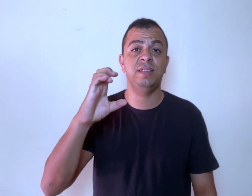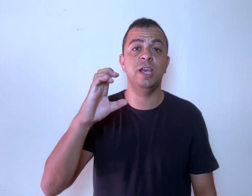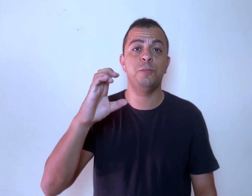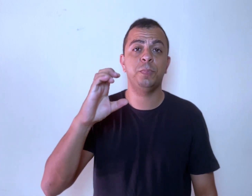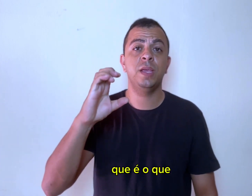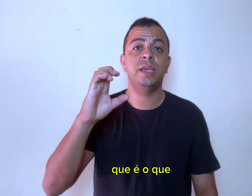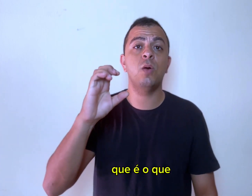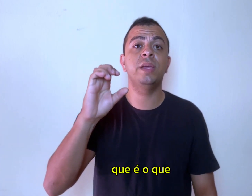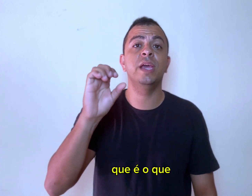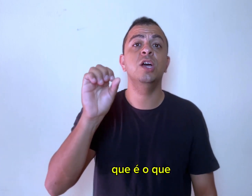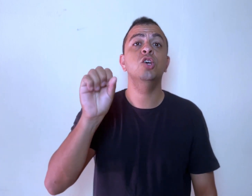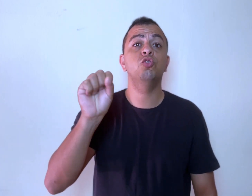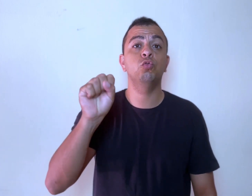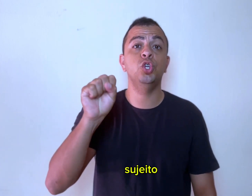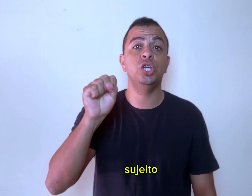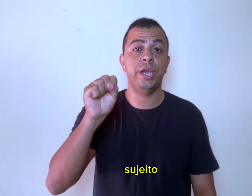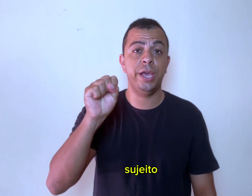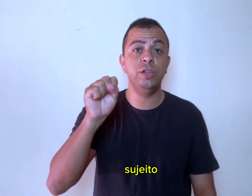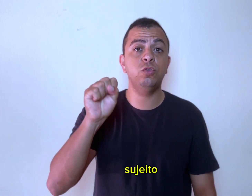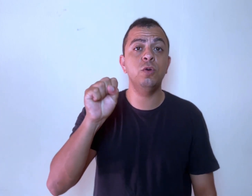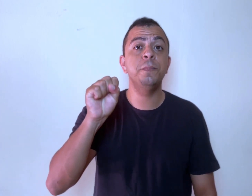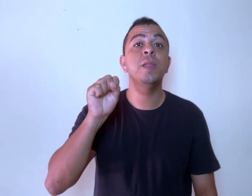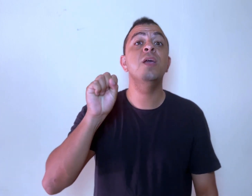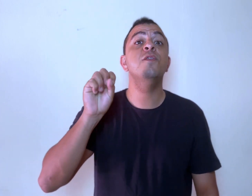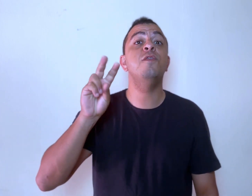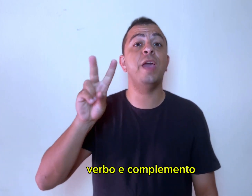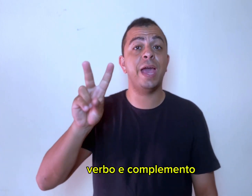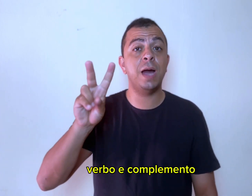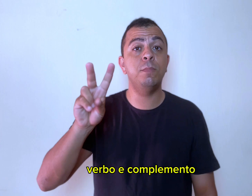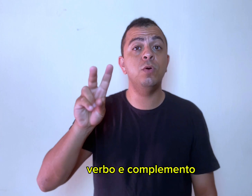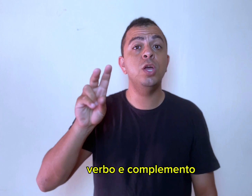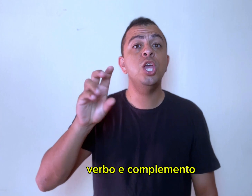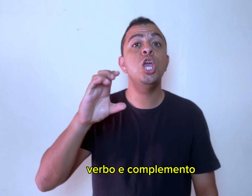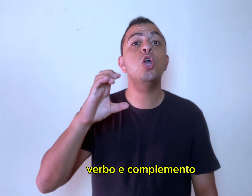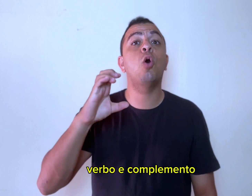SVC, que é o quê? Sujeito, verbo e